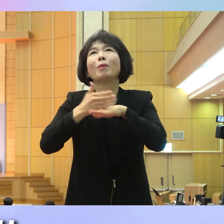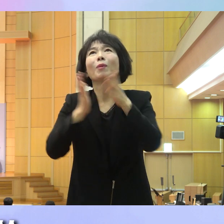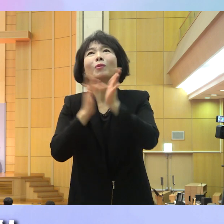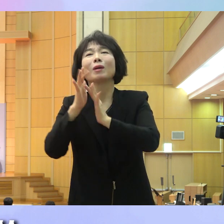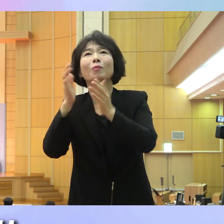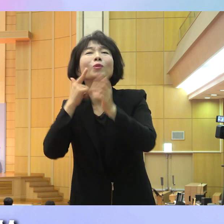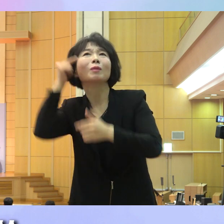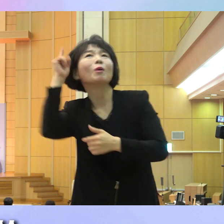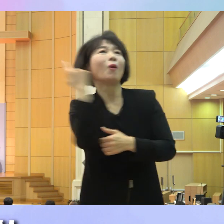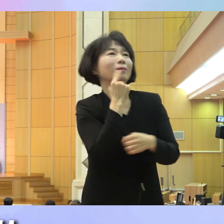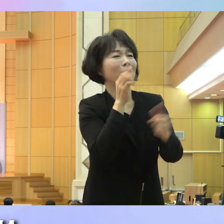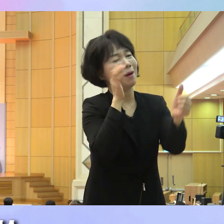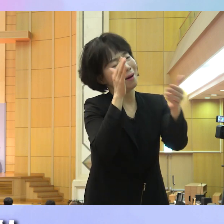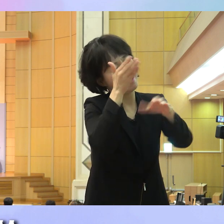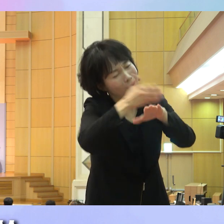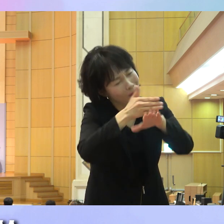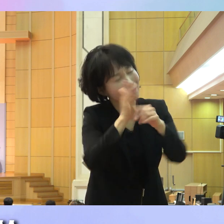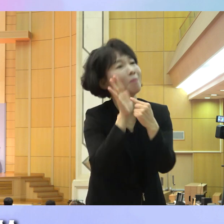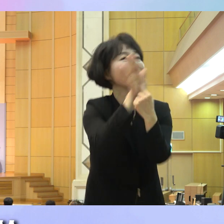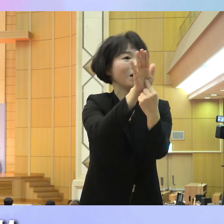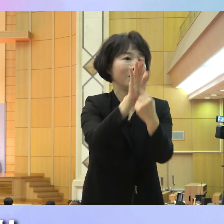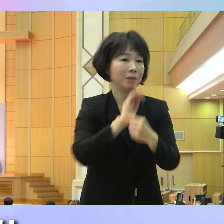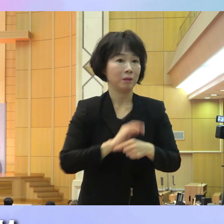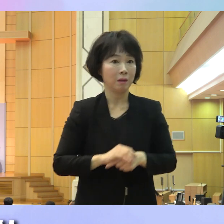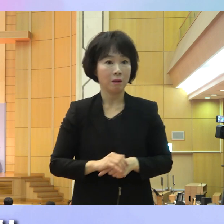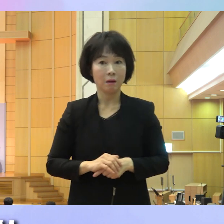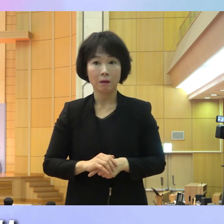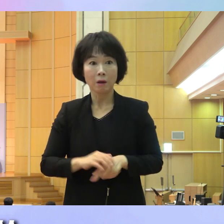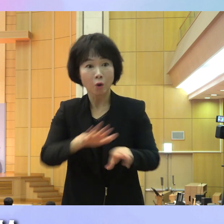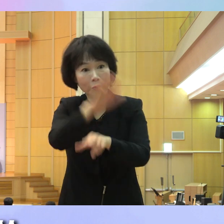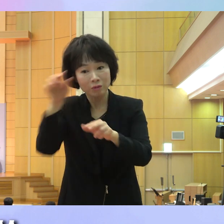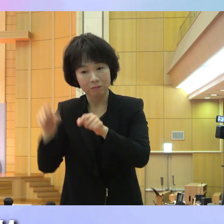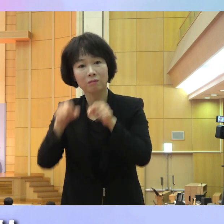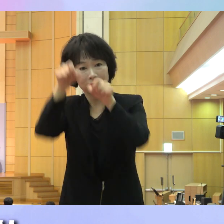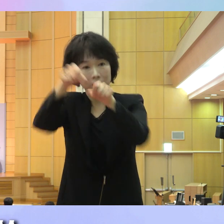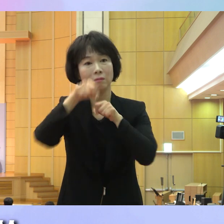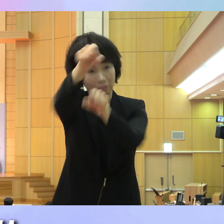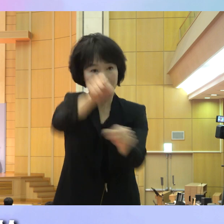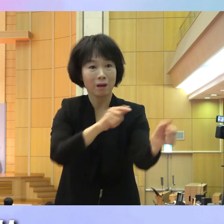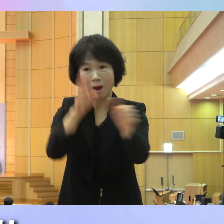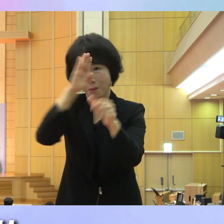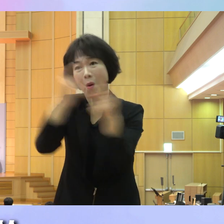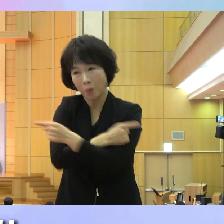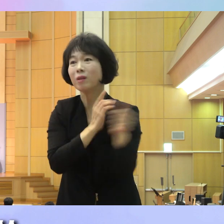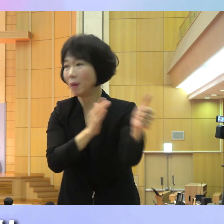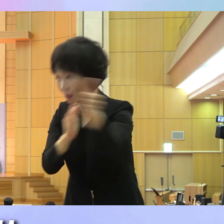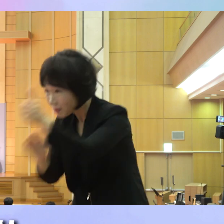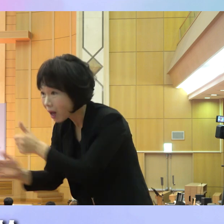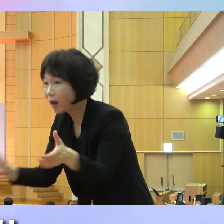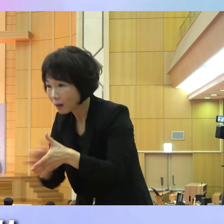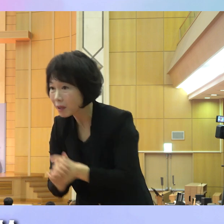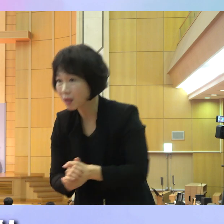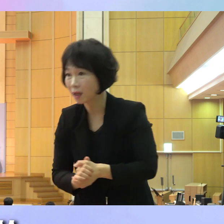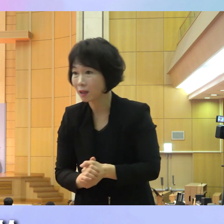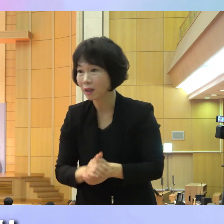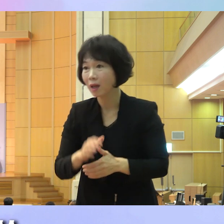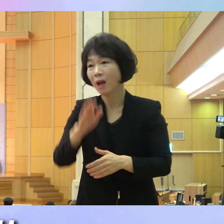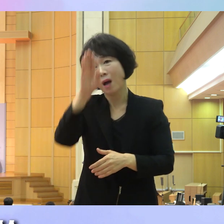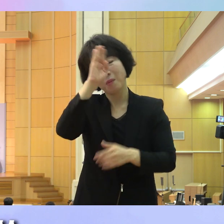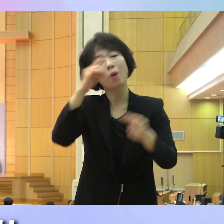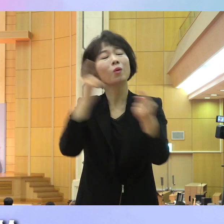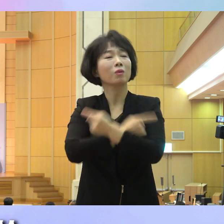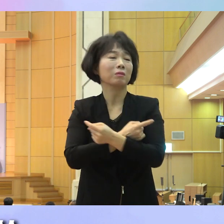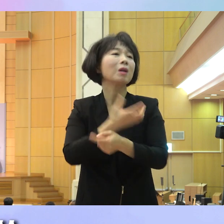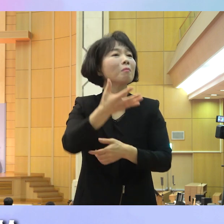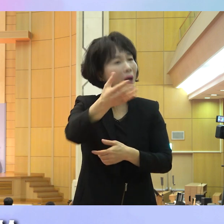그러니까 시간도 없는데 그 치유 시간, 기도 시간도 갖게 되고 또 여러분 기도해주고